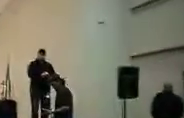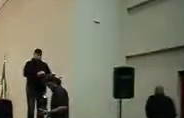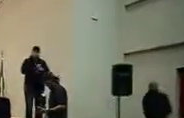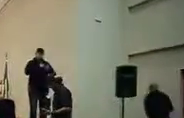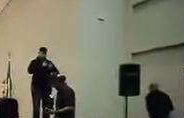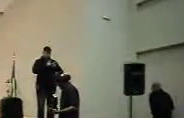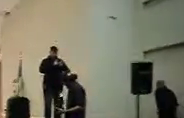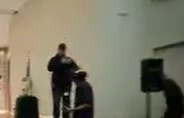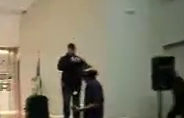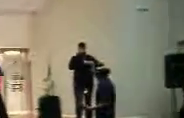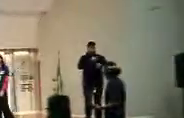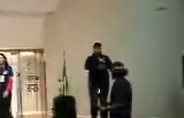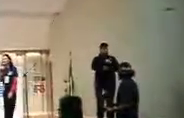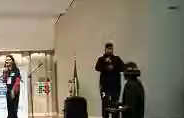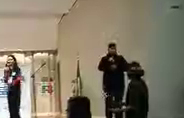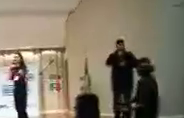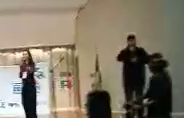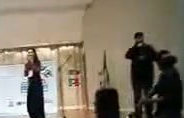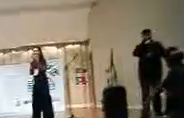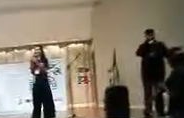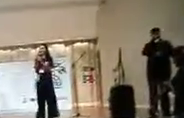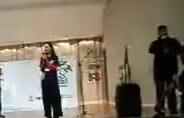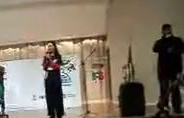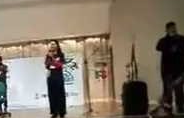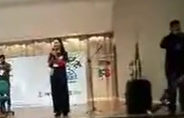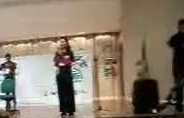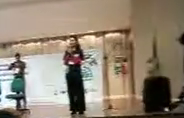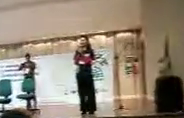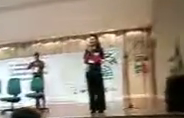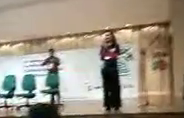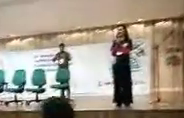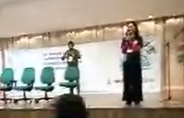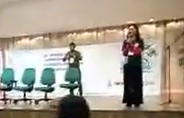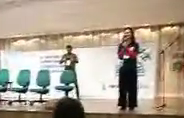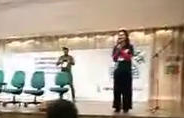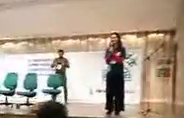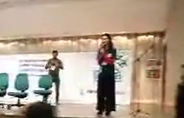Administradora do Gama, professora Maria Antônia, sempre presente.